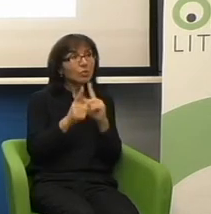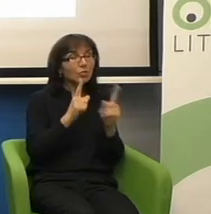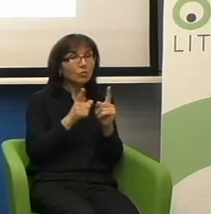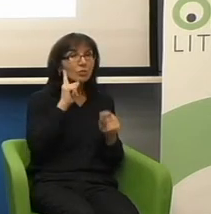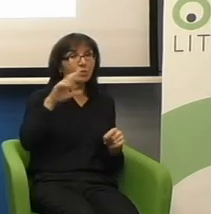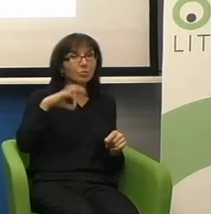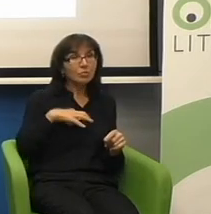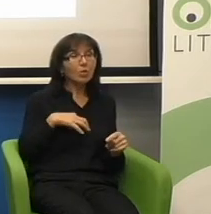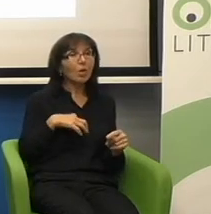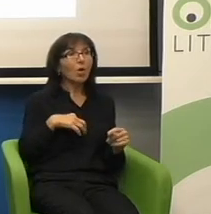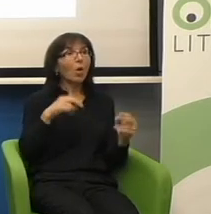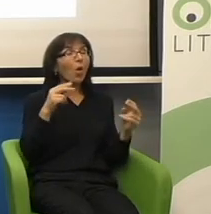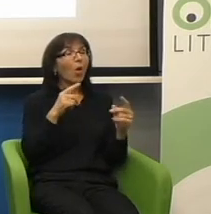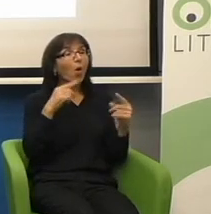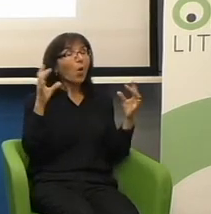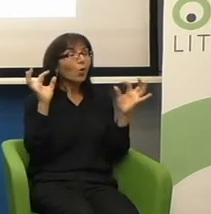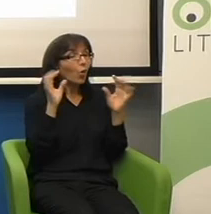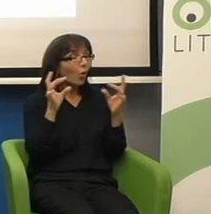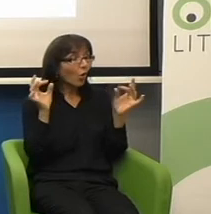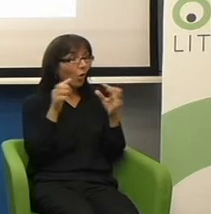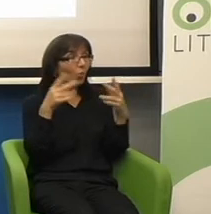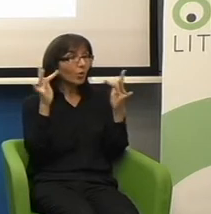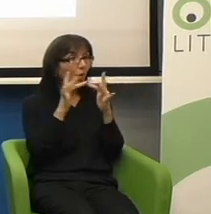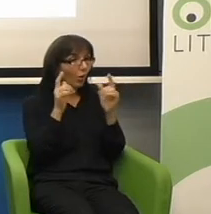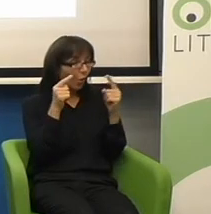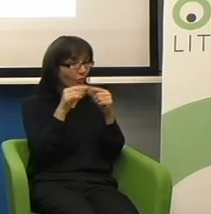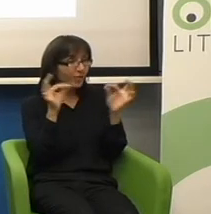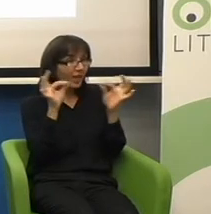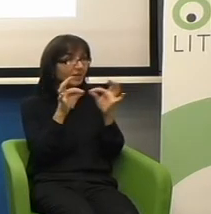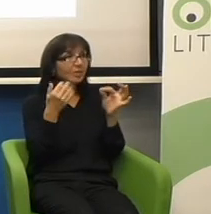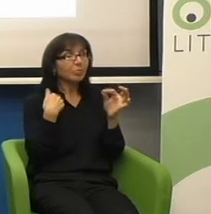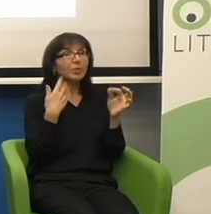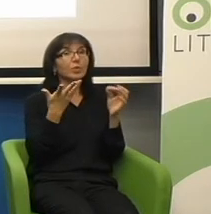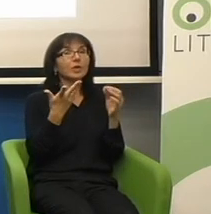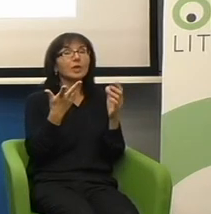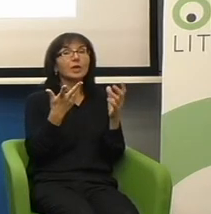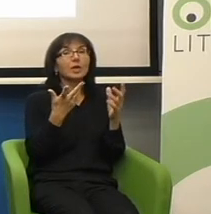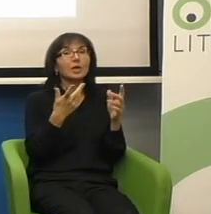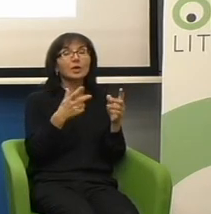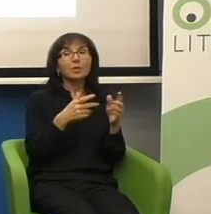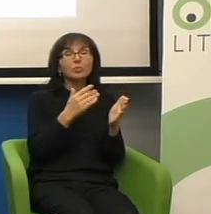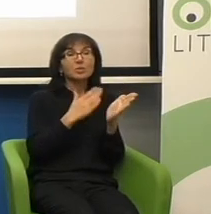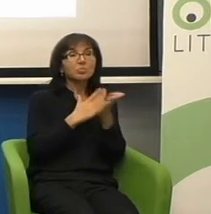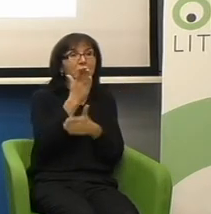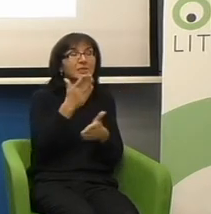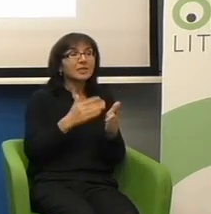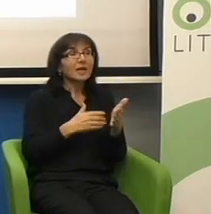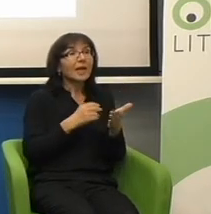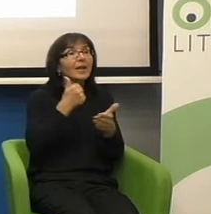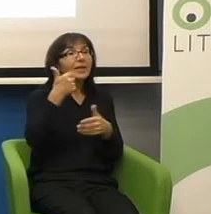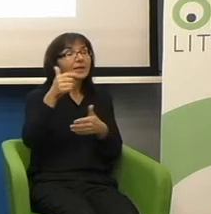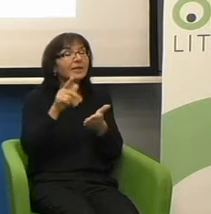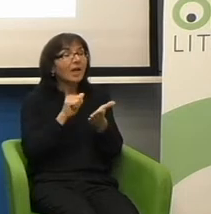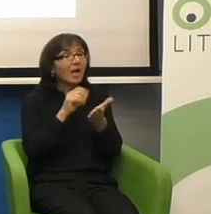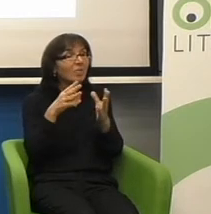te kontakty trwały regularnie pani Anny Walentynowicz z tą cudem odnalezioną rodziną przez kilkanaście lat. Czyli